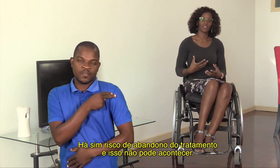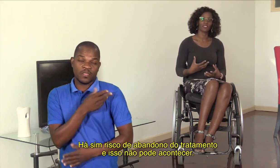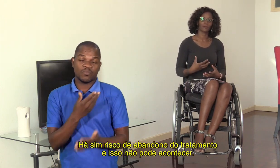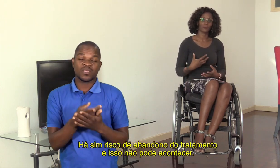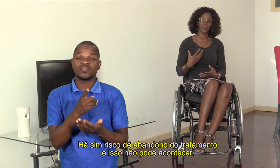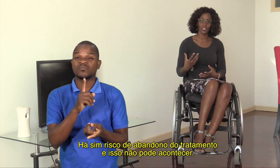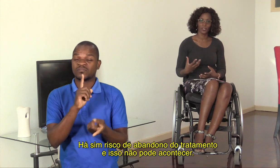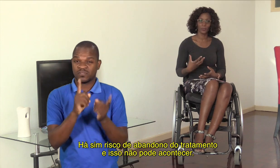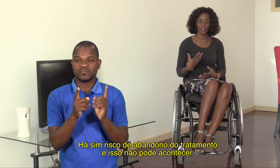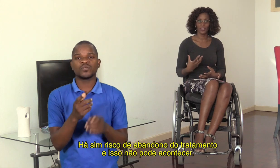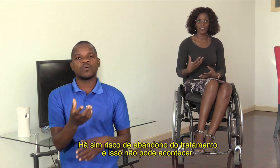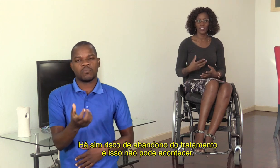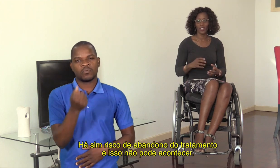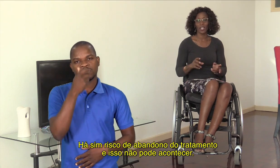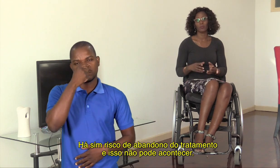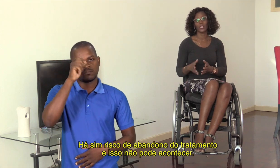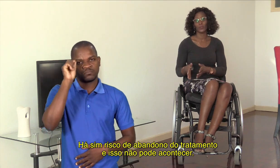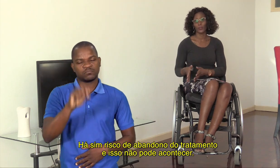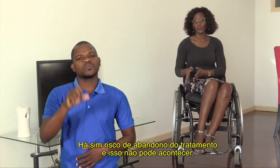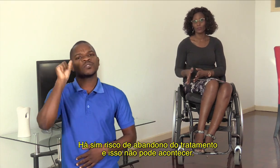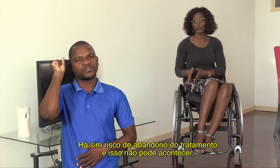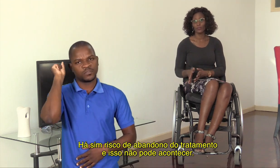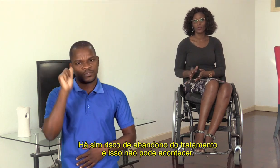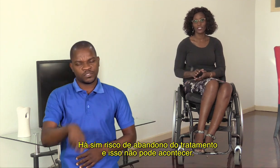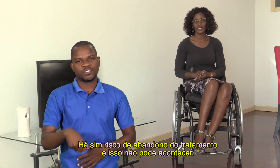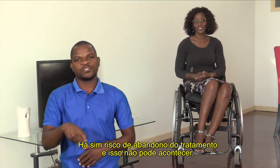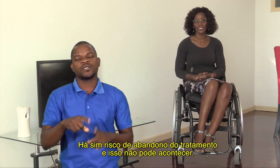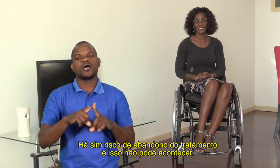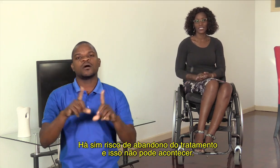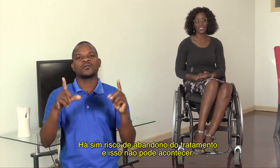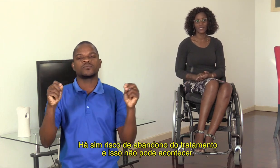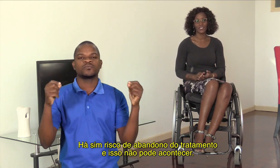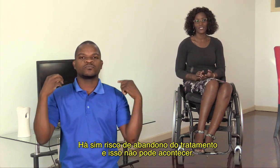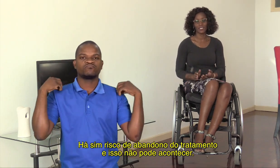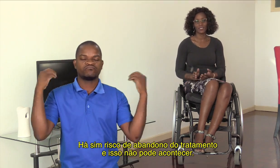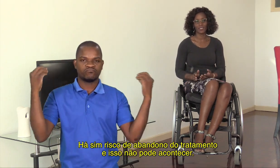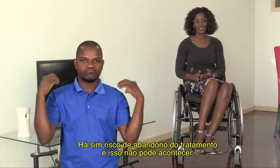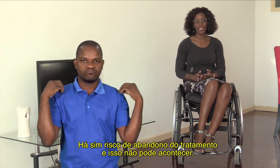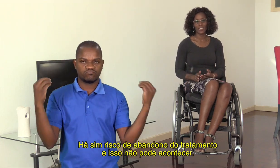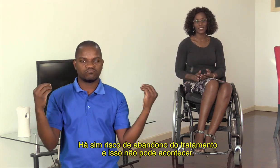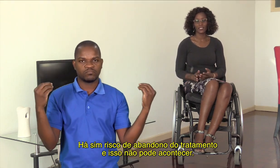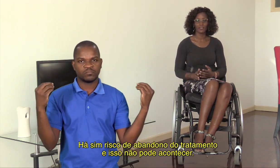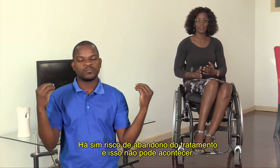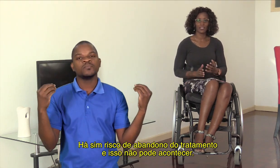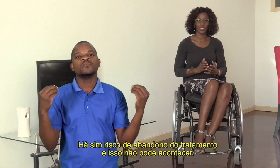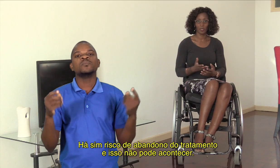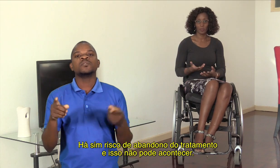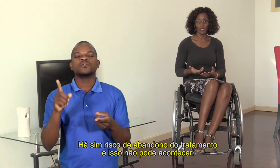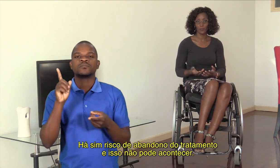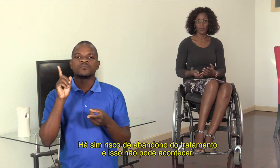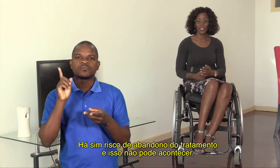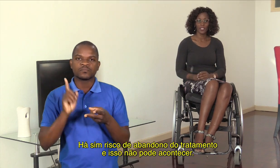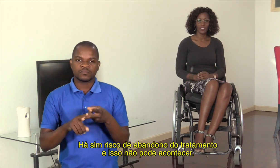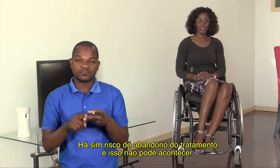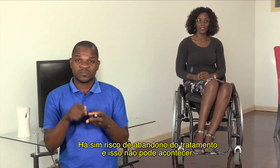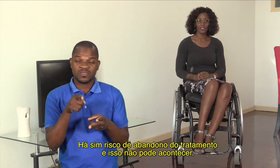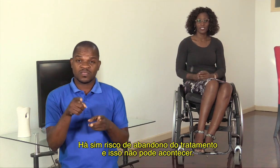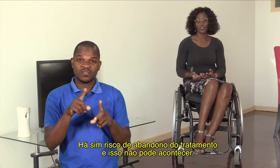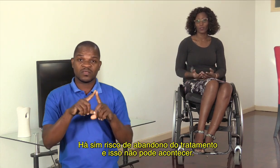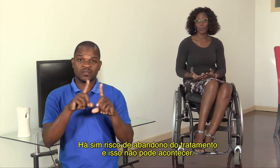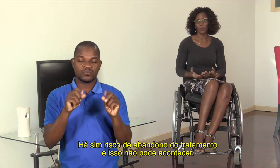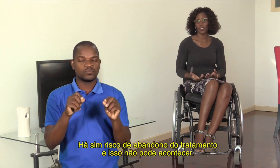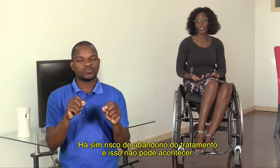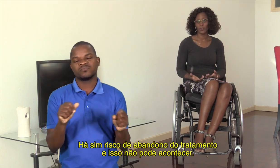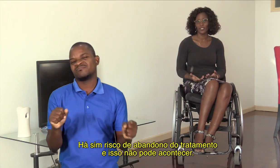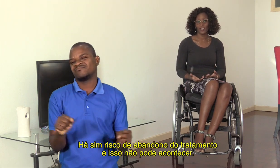existe sim um risco de abandono deste tratamento e